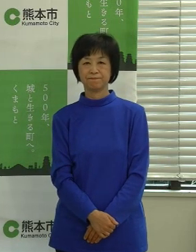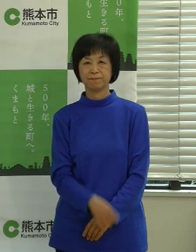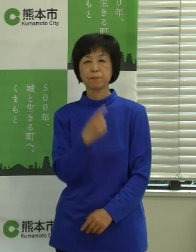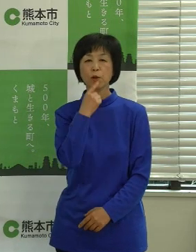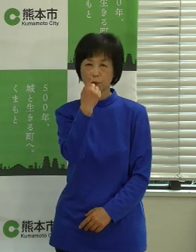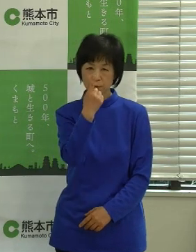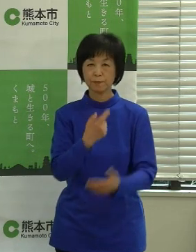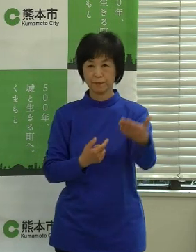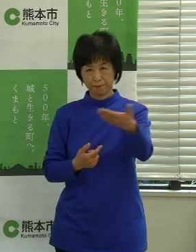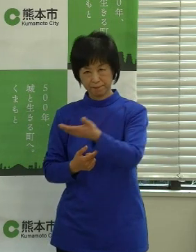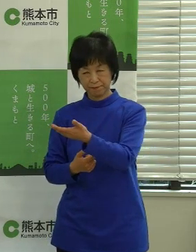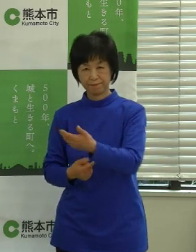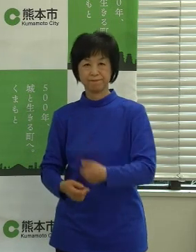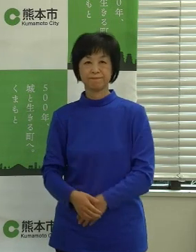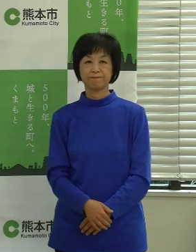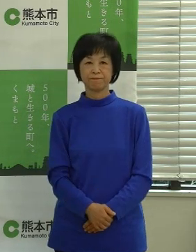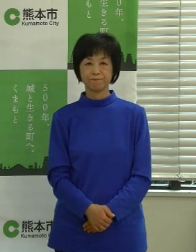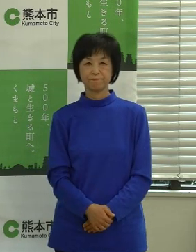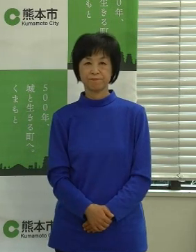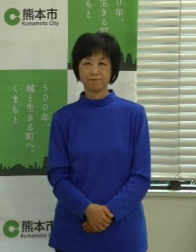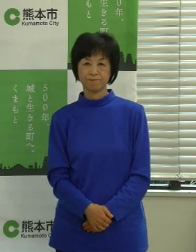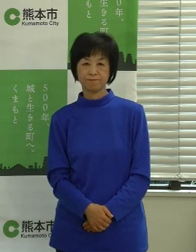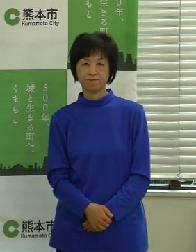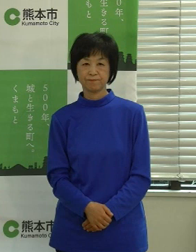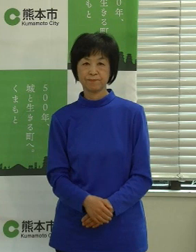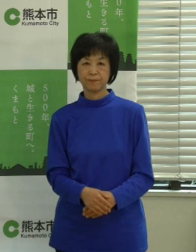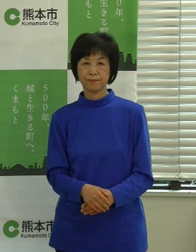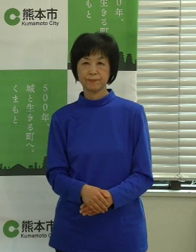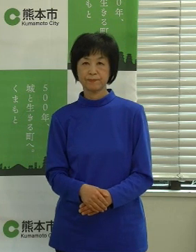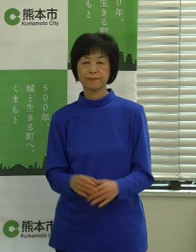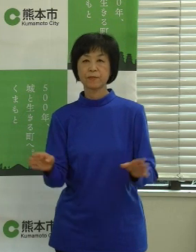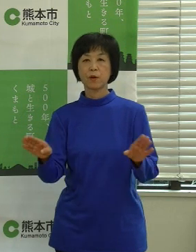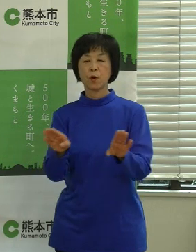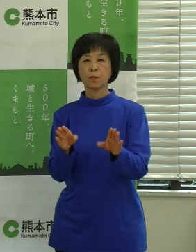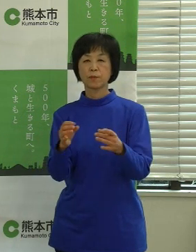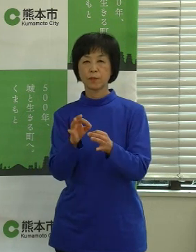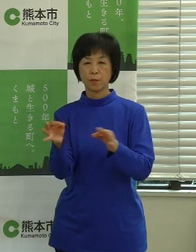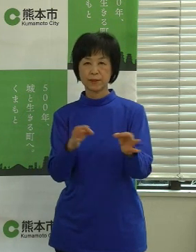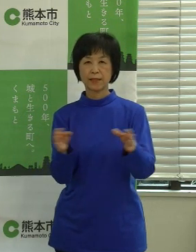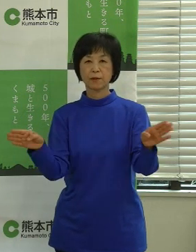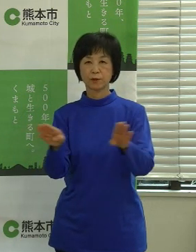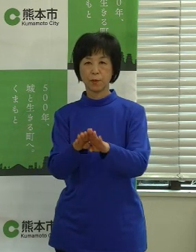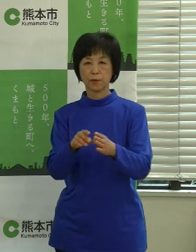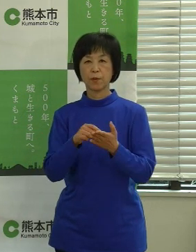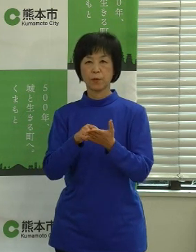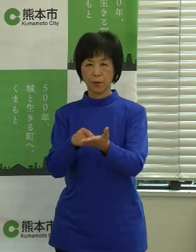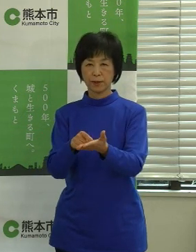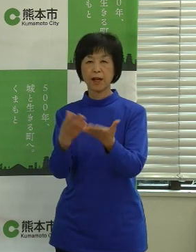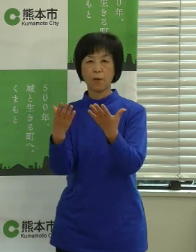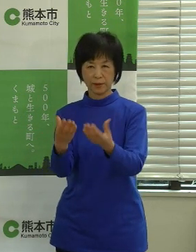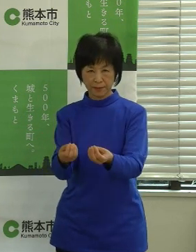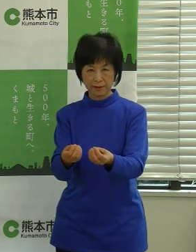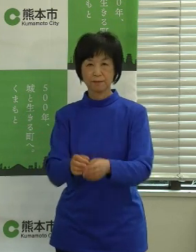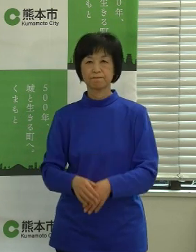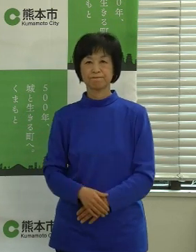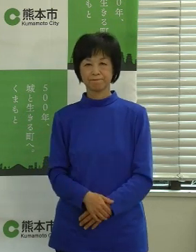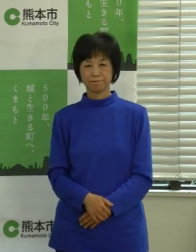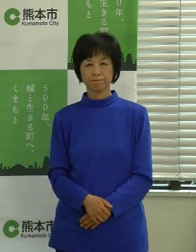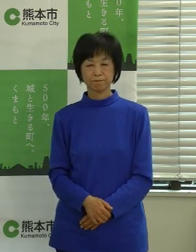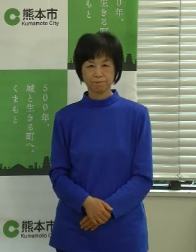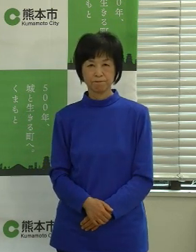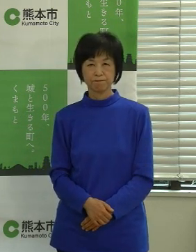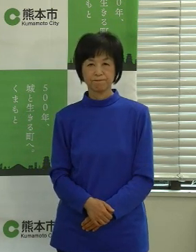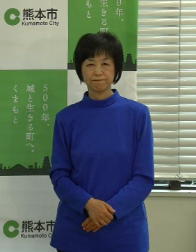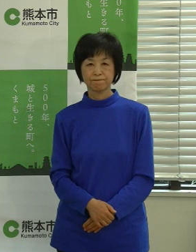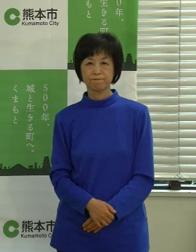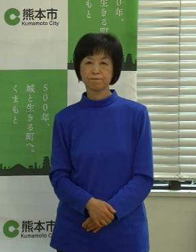もう一点、休業制が今日で終わりになります、はい、なかなか感染拡大した中での休業制で異例の試合だったと